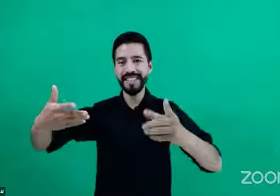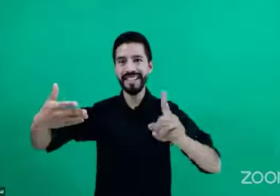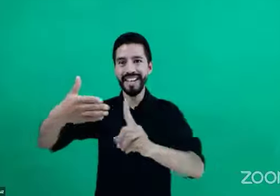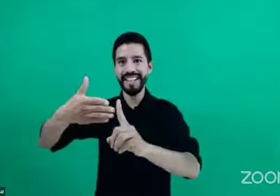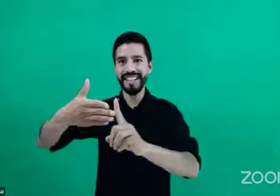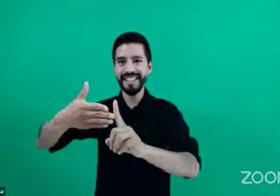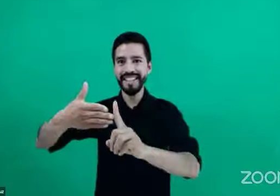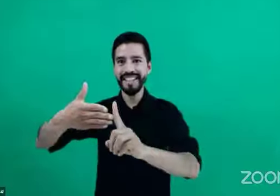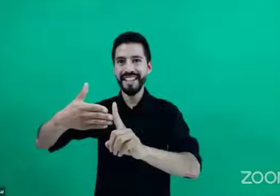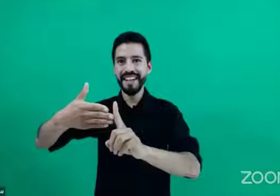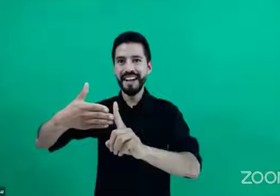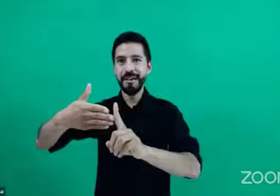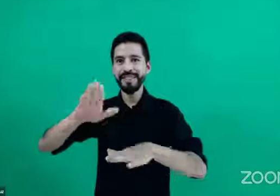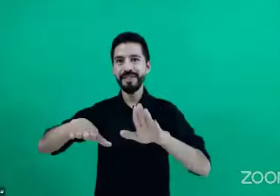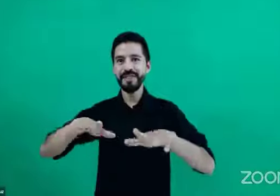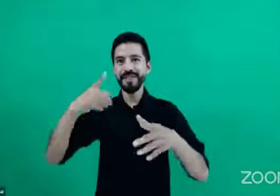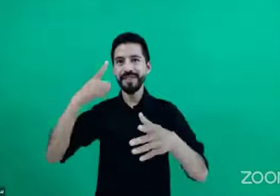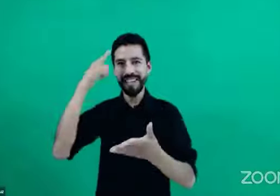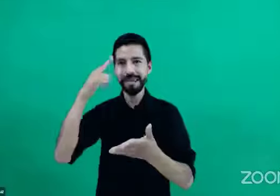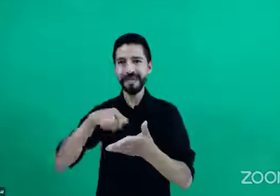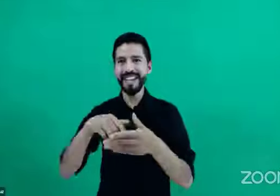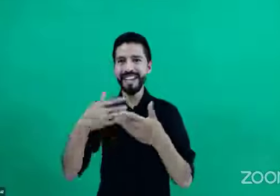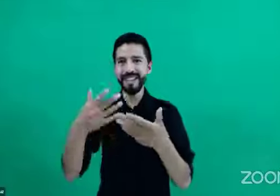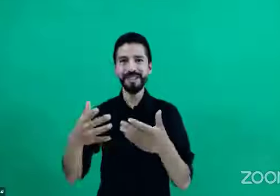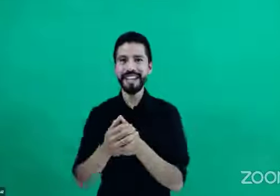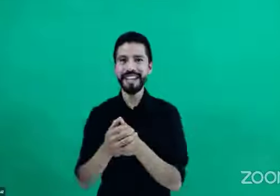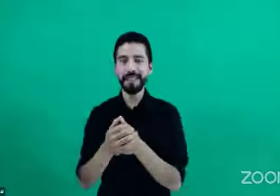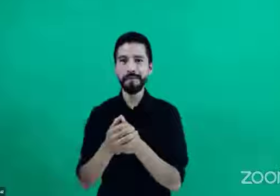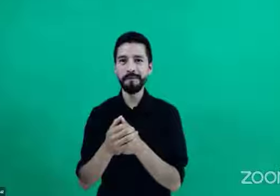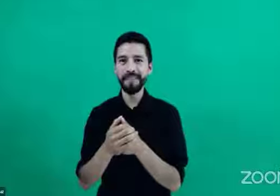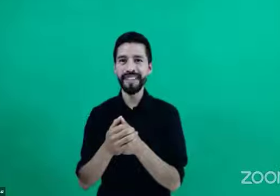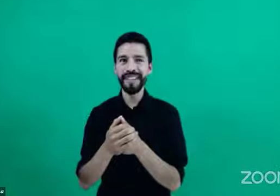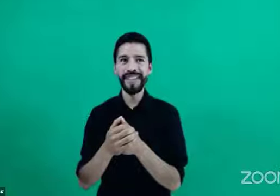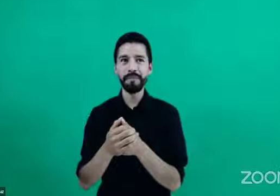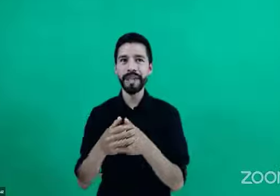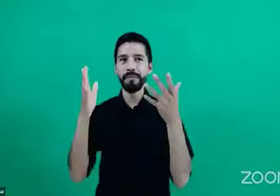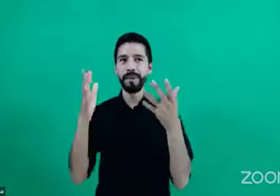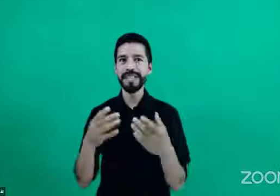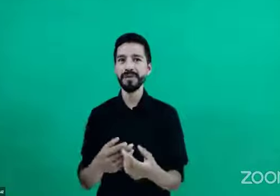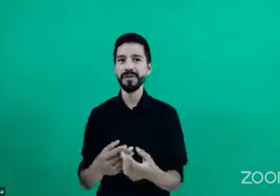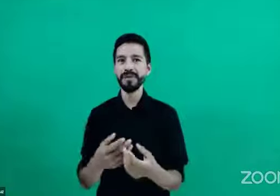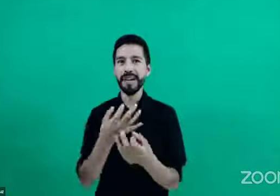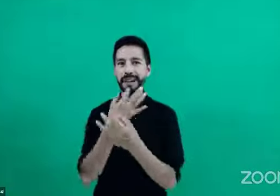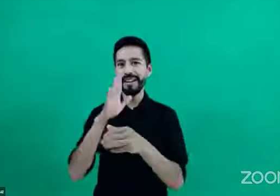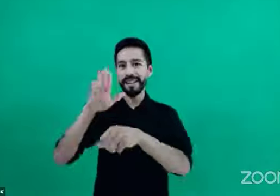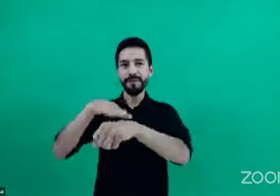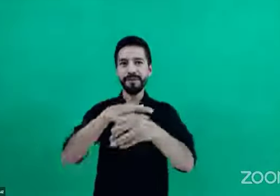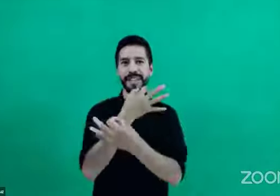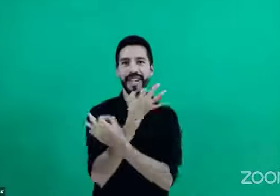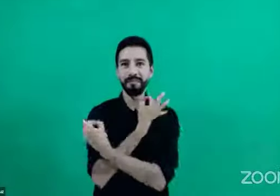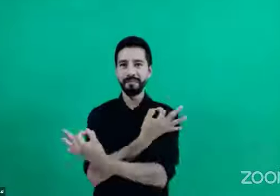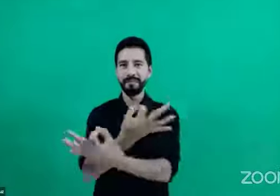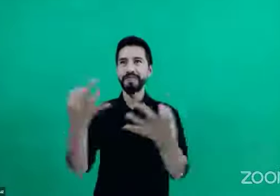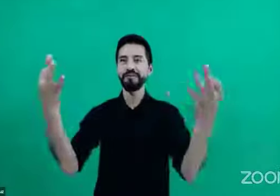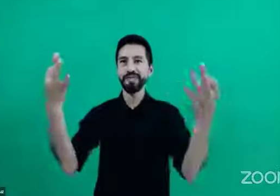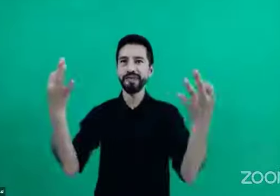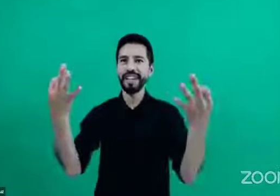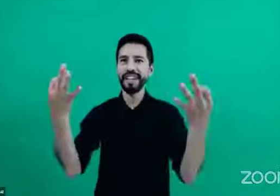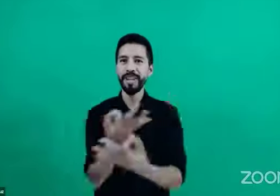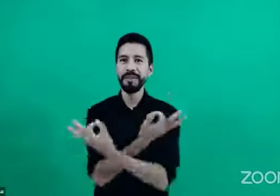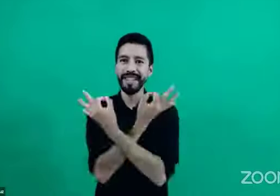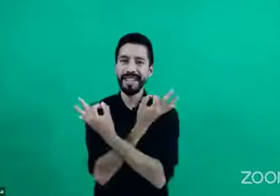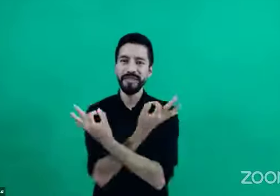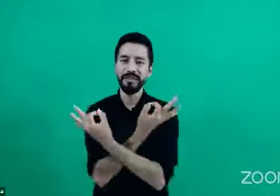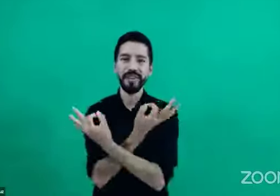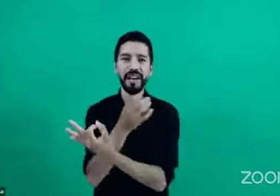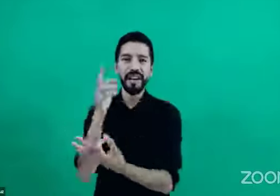personas indicadas. A veces nosotros creemos que el hecho de que por ejemplo, hacemos una difusión de